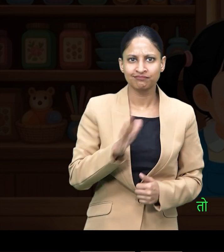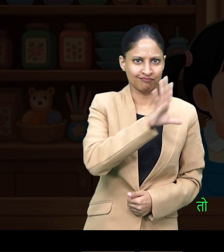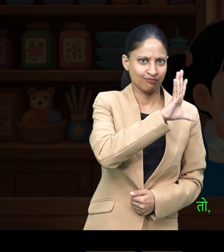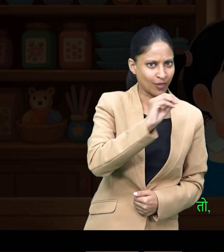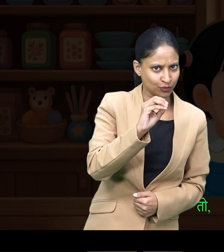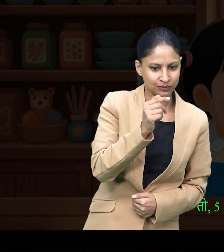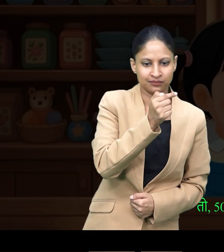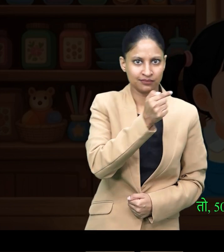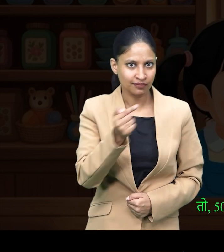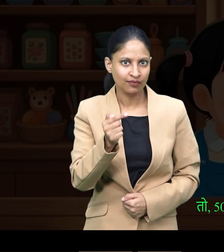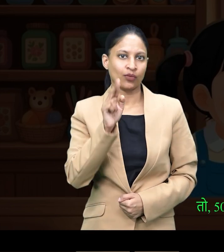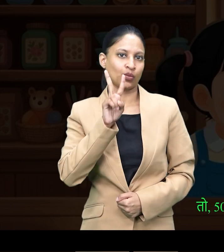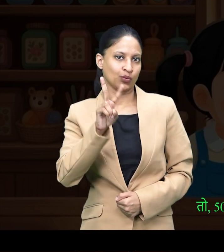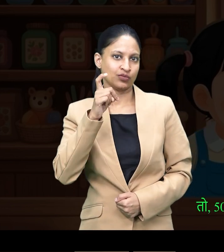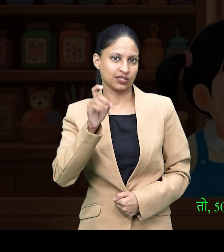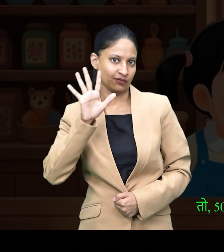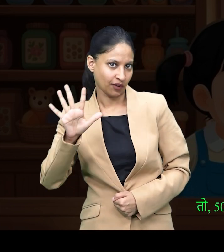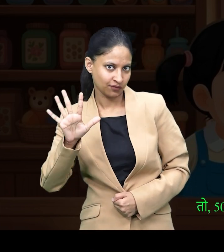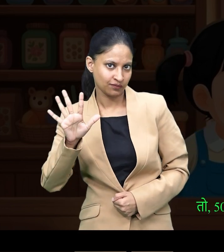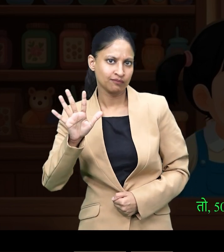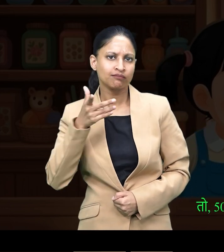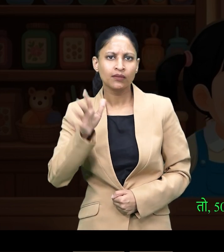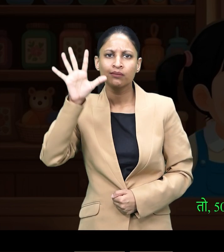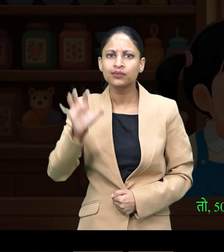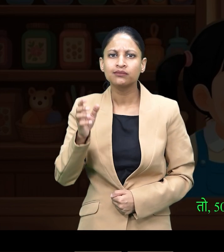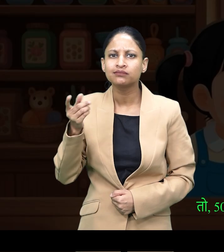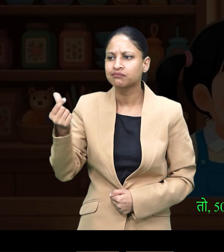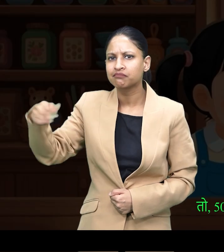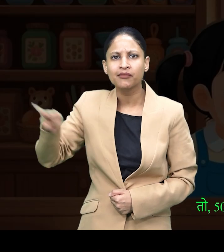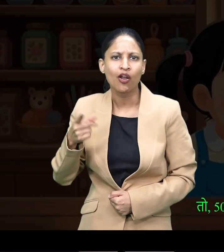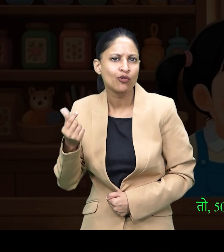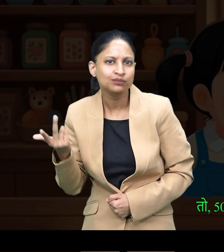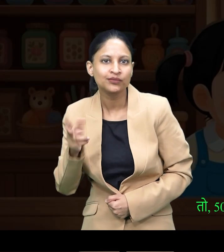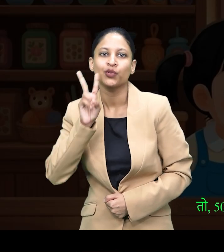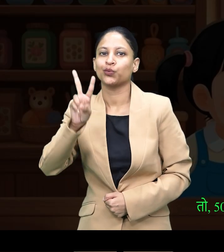तो 500 घटा 275 बराबर 225।